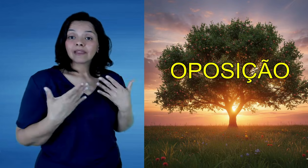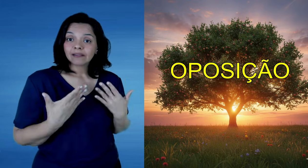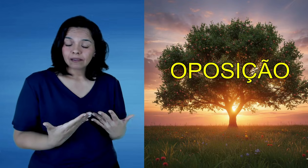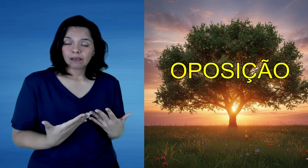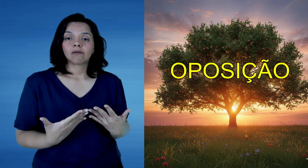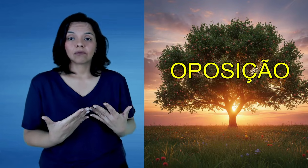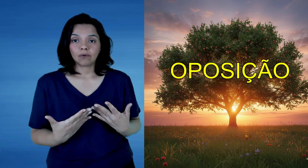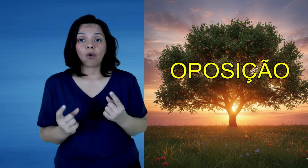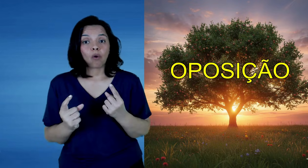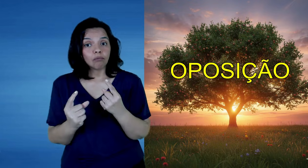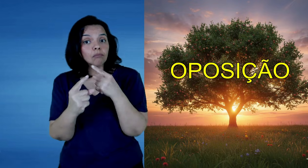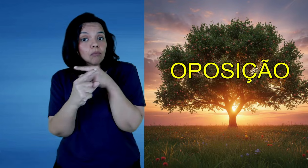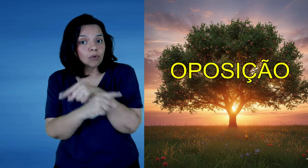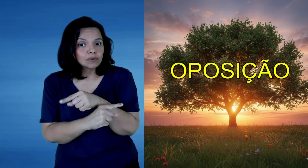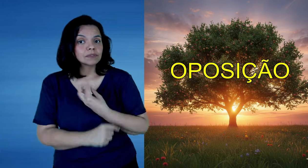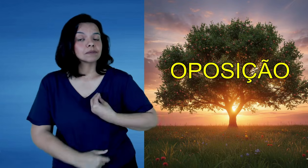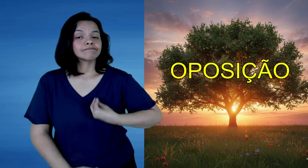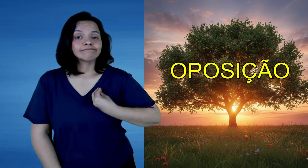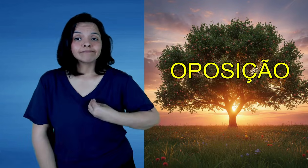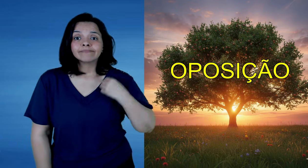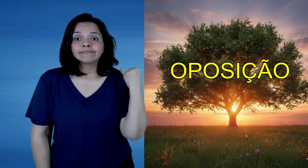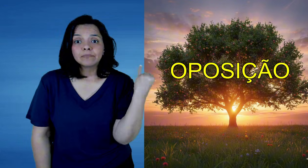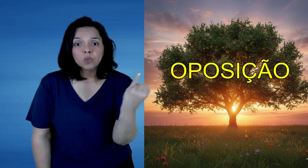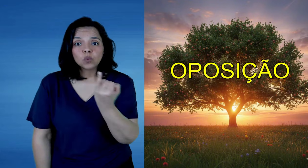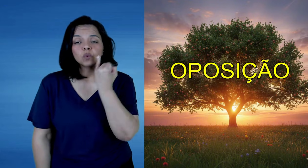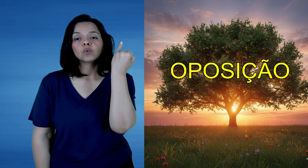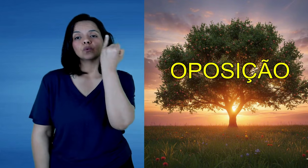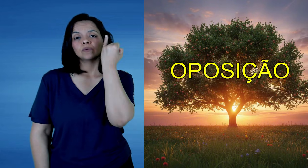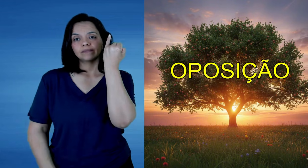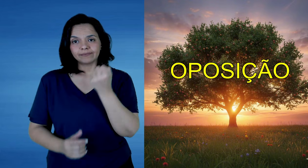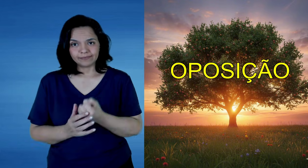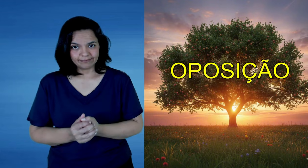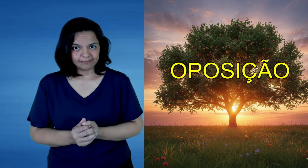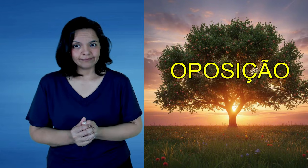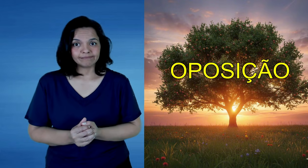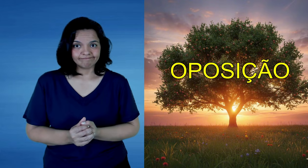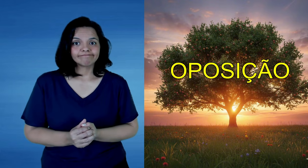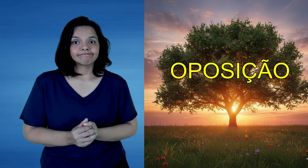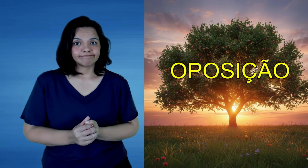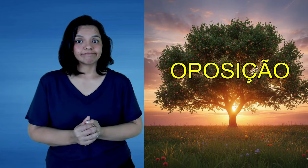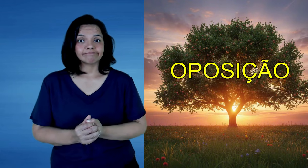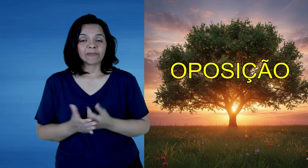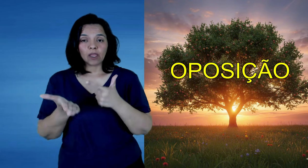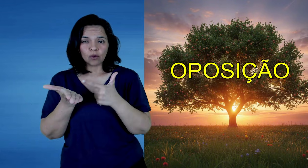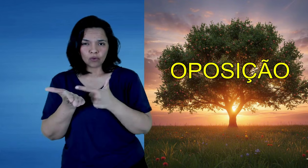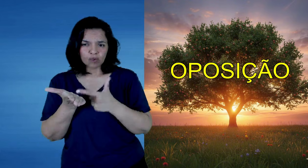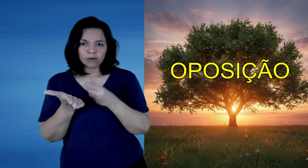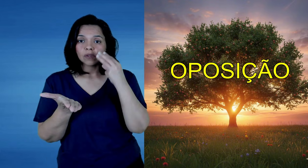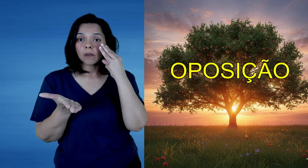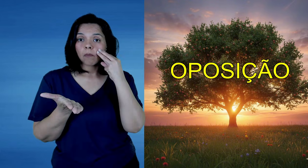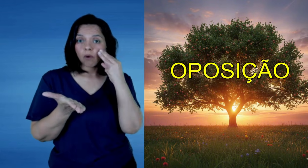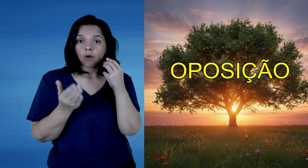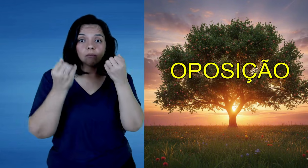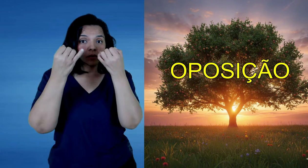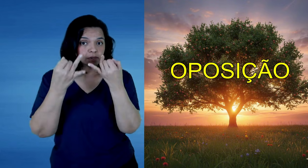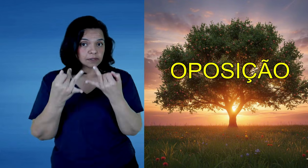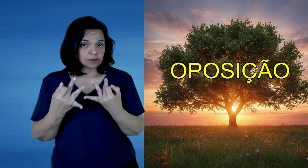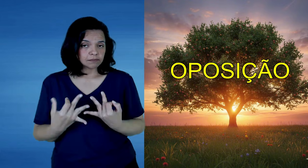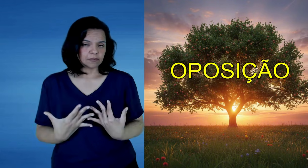viviam tudo bem, o lugar era muito bom. Então, a oposição, ela é muito importante. No livro